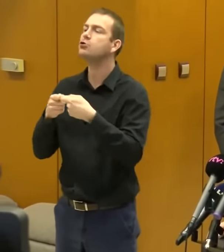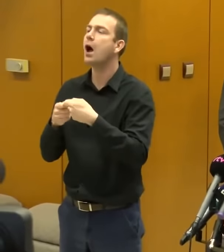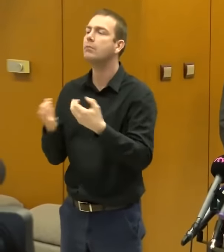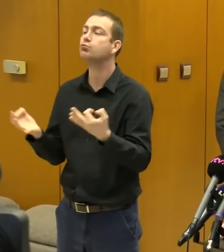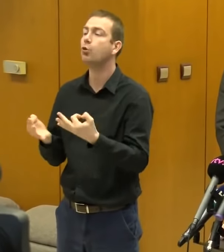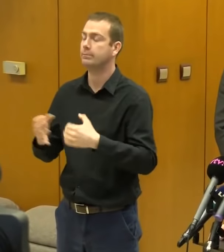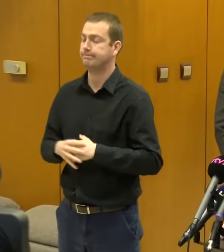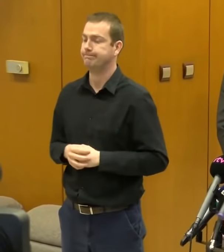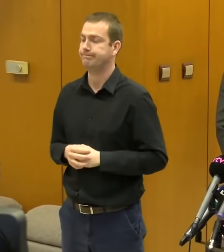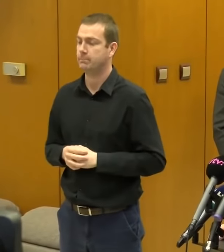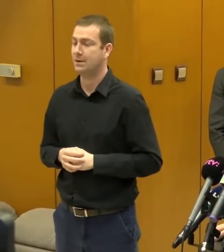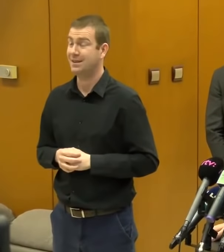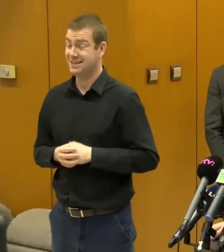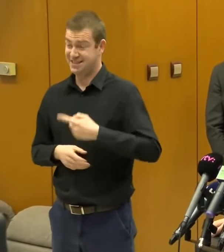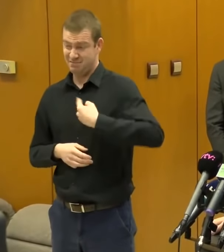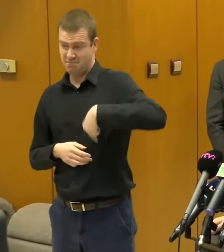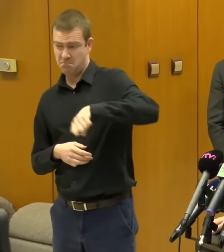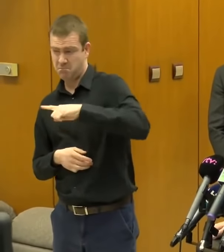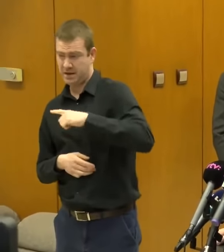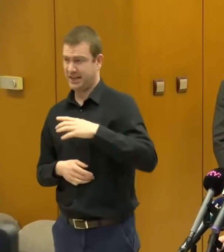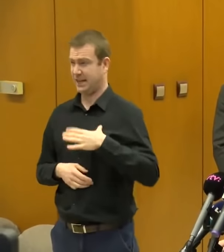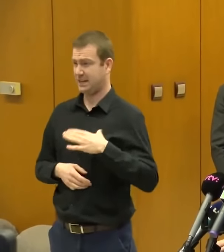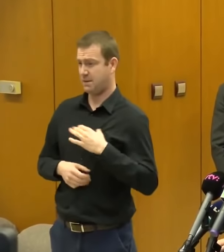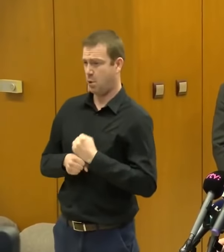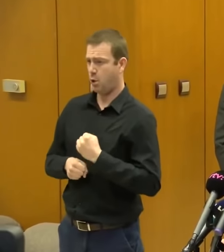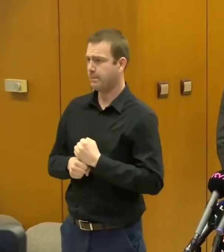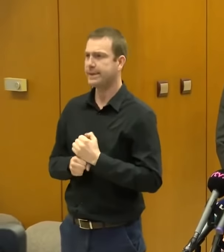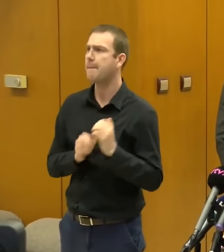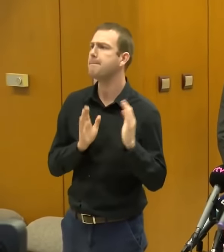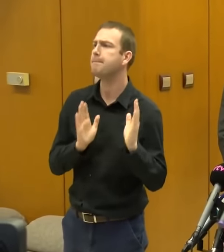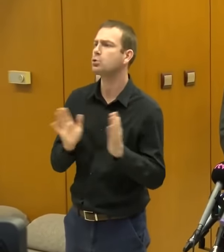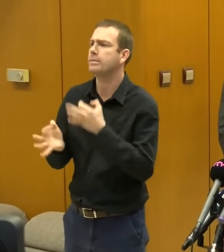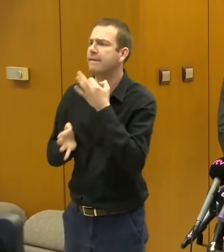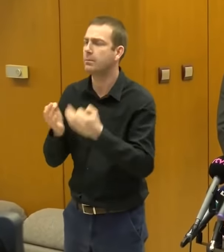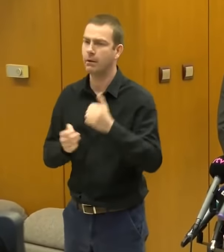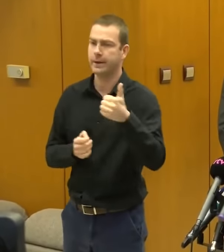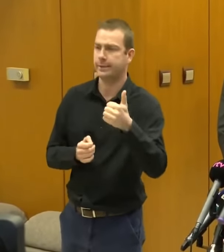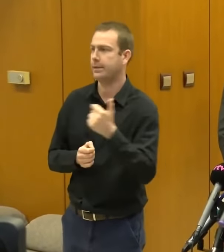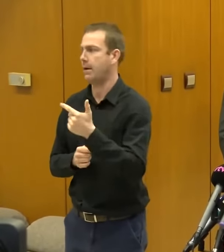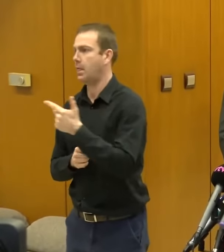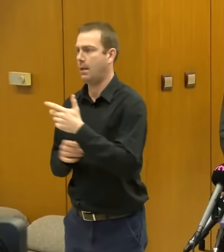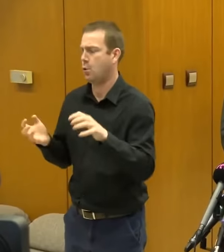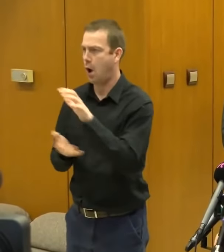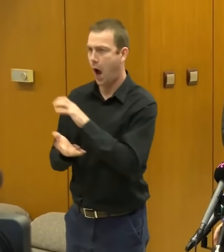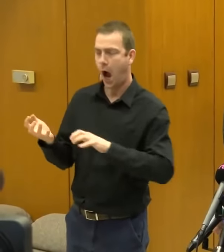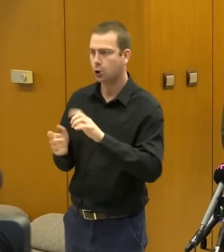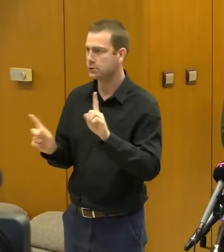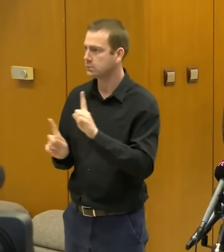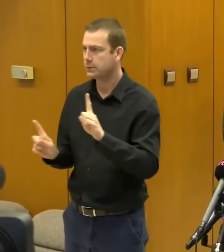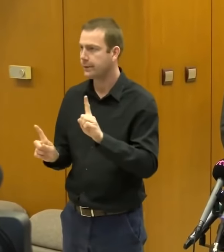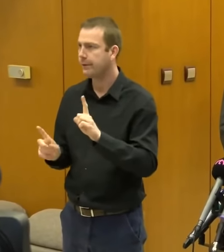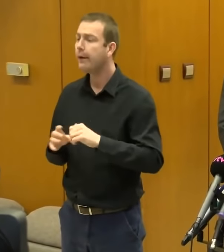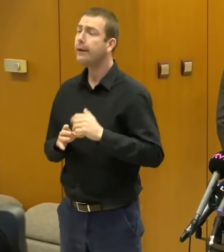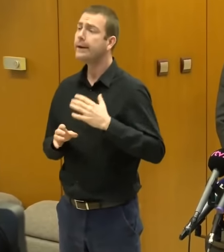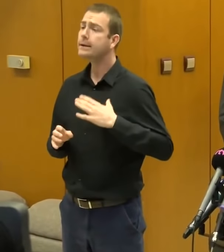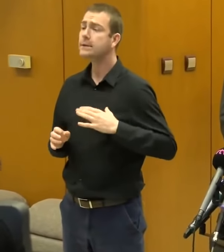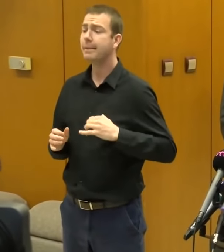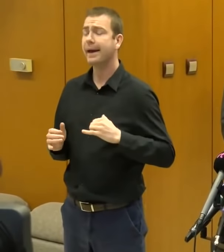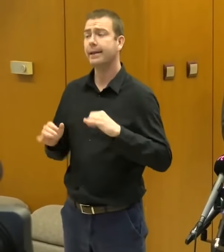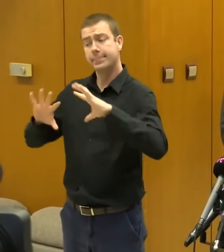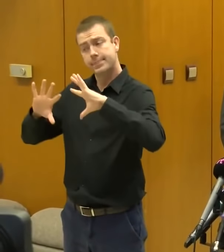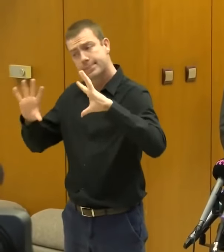to, aby sme nejako zladili a urobili poriadok v informovaní verejnosti. Takže dnes, doteraz to